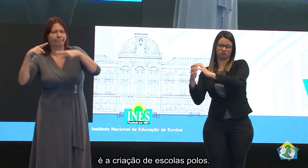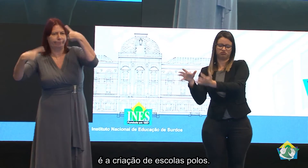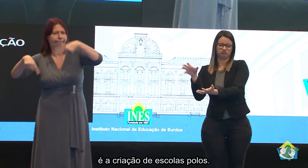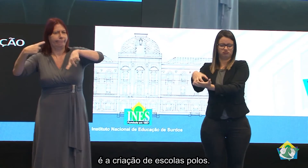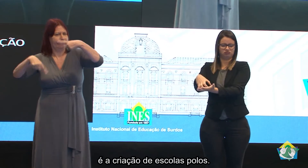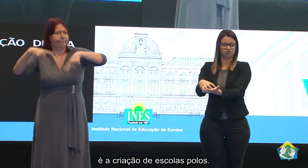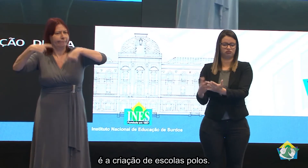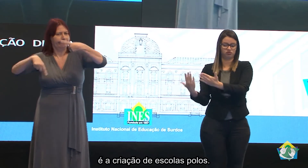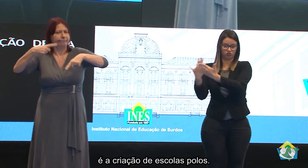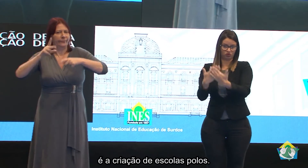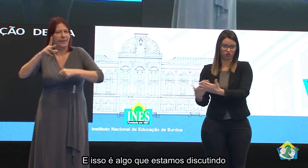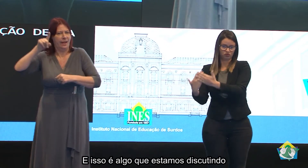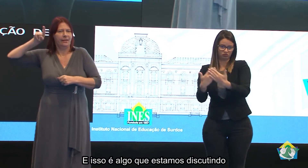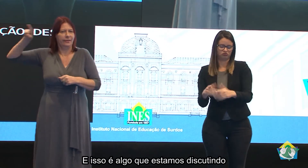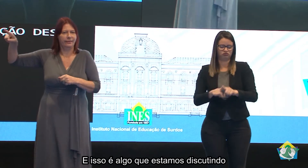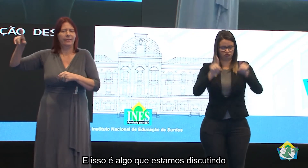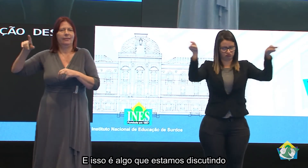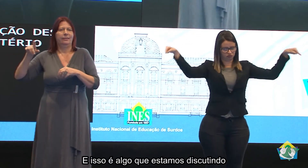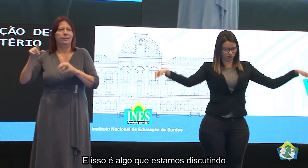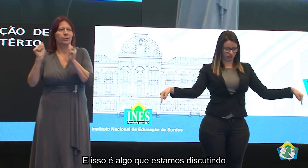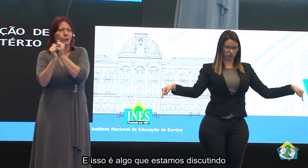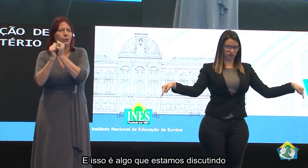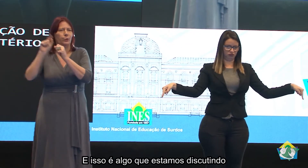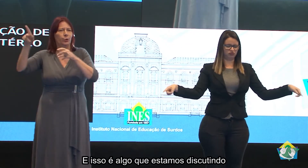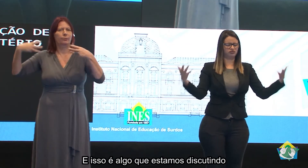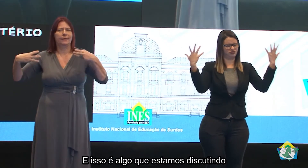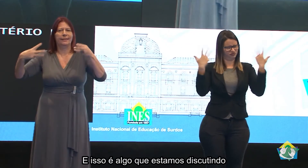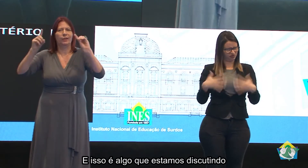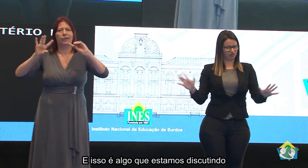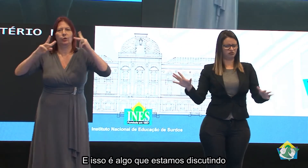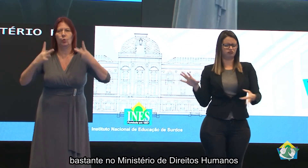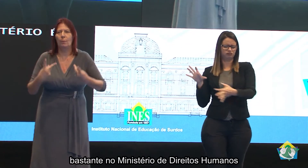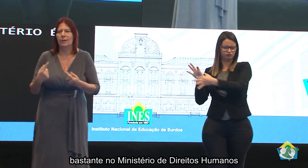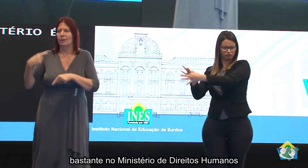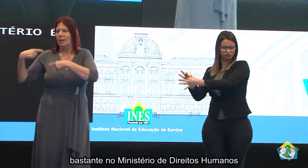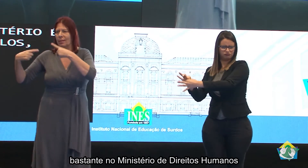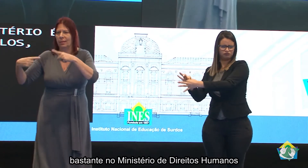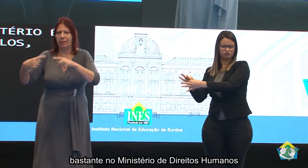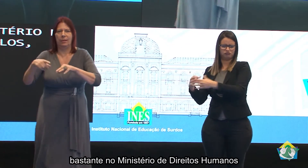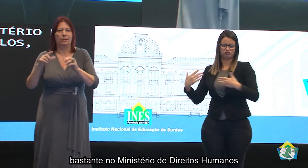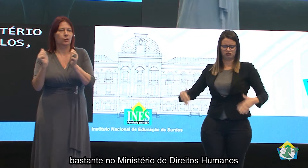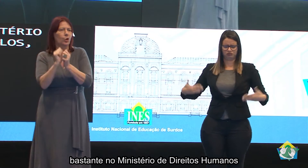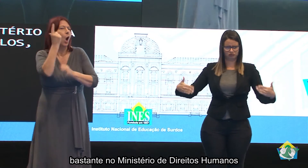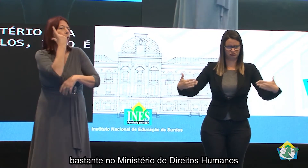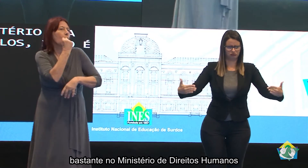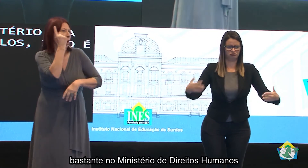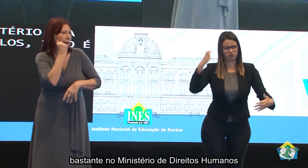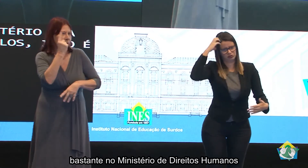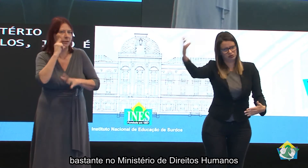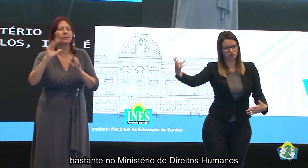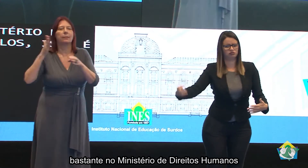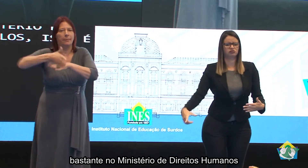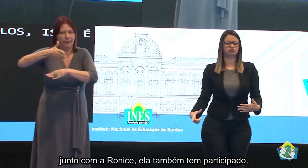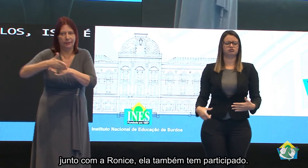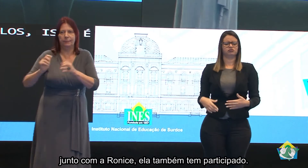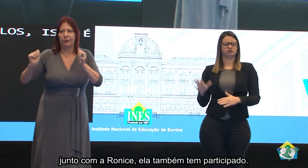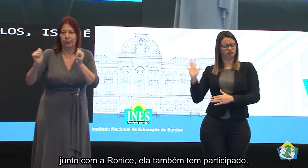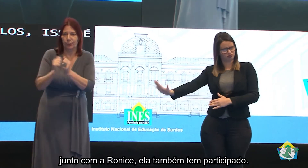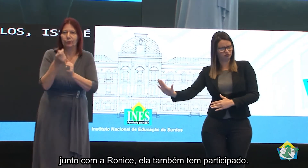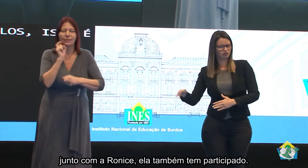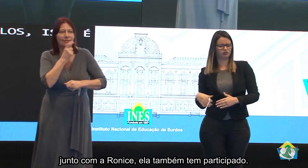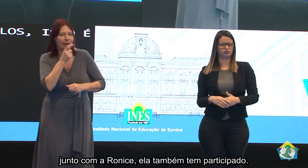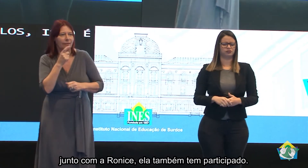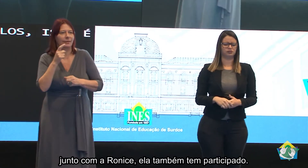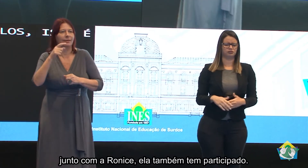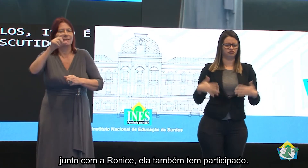é a criação de escolas polos, e isso é algo que nós temos discutido bastante no Ministério dos Direitos Humanos, junto